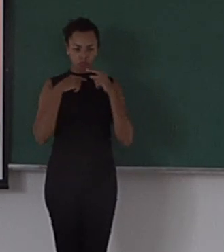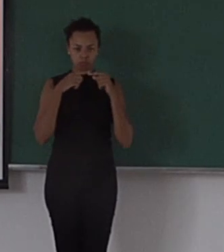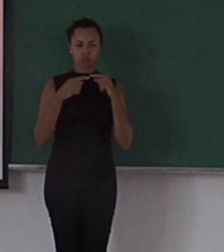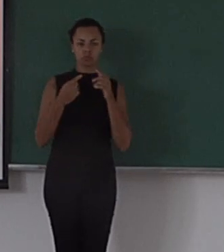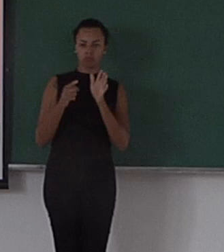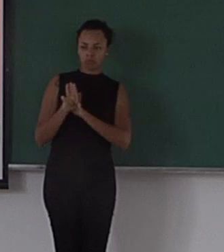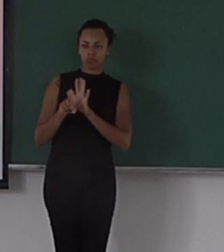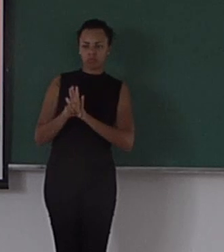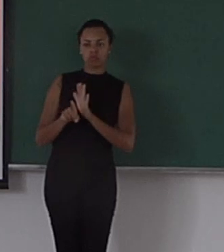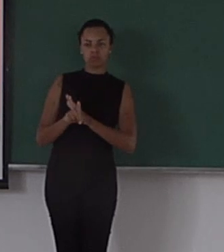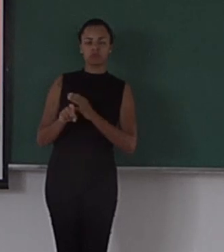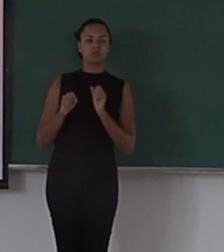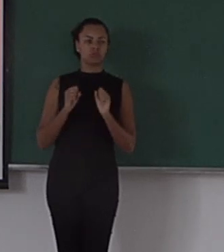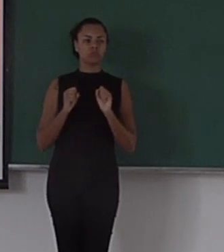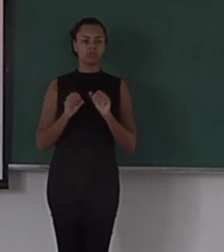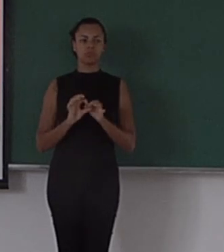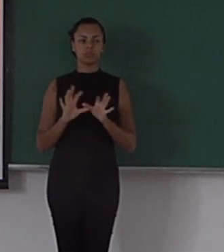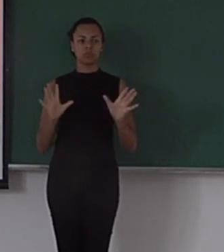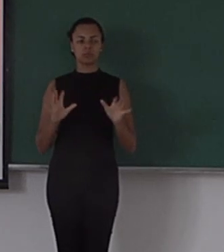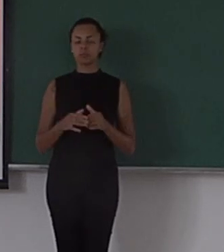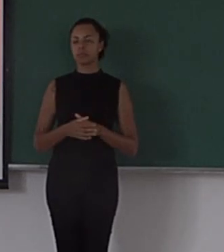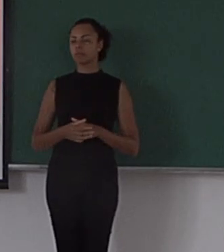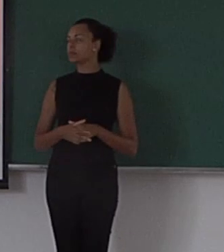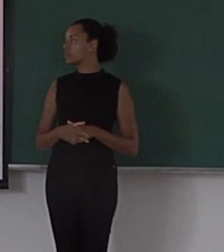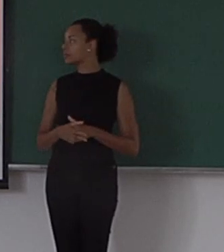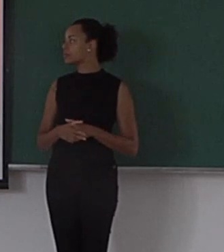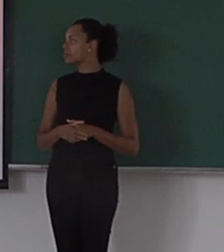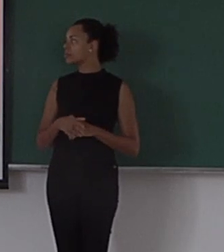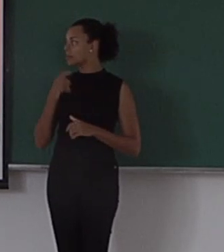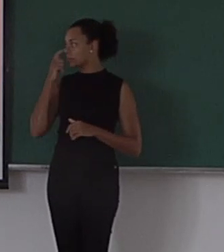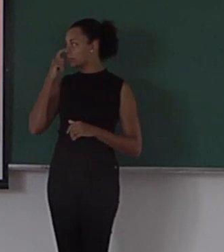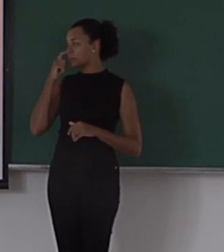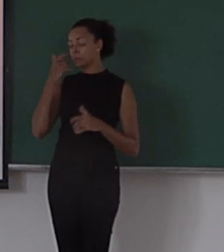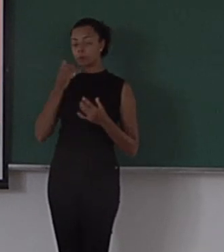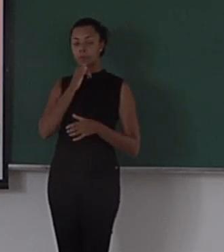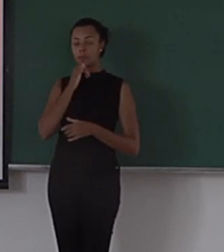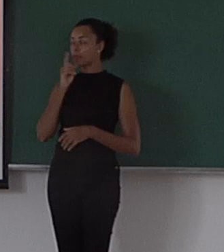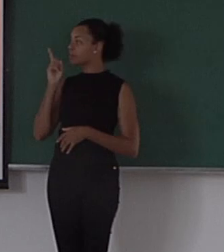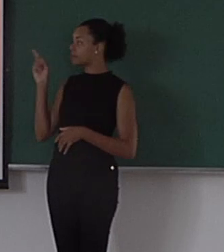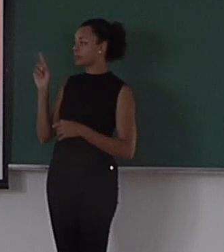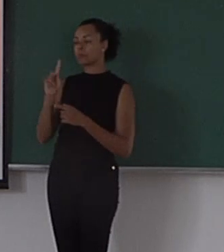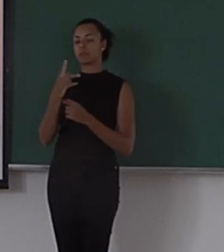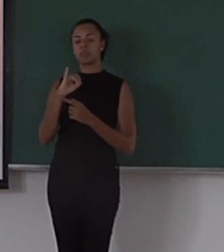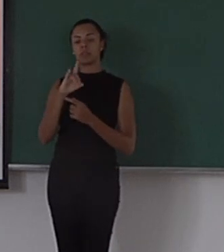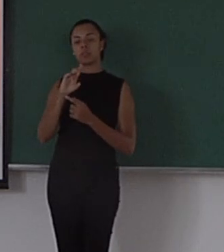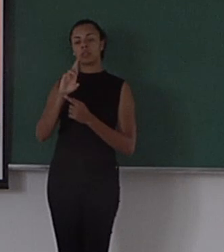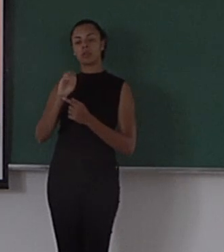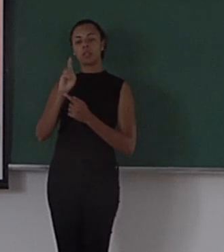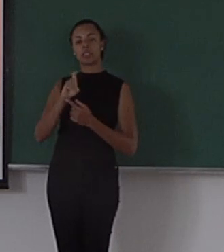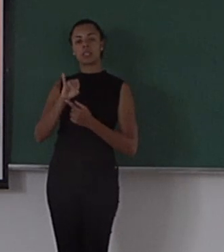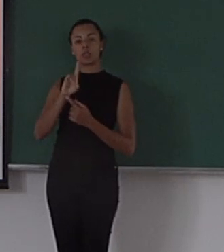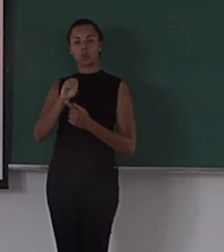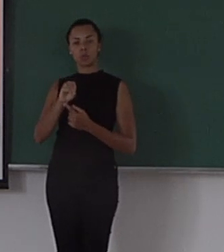algum questionamento, alguma ponderação, pode ficar à vontade. Então, por exemplo, hidróxido de sódio é um produto para limpar